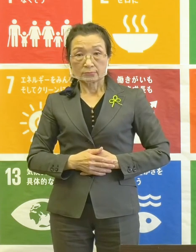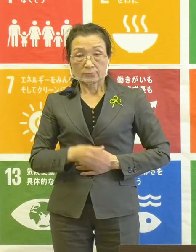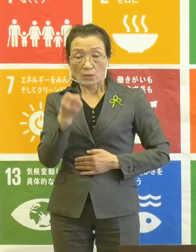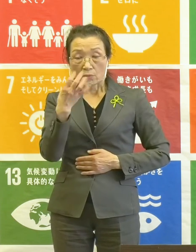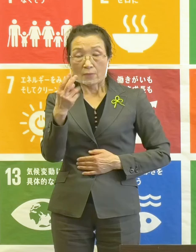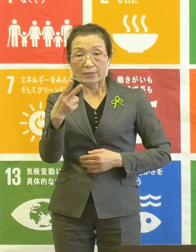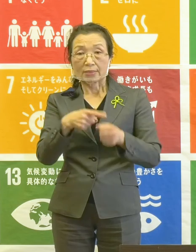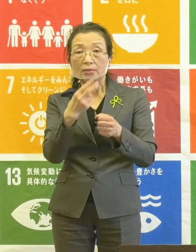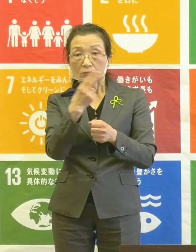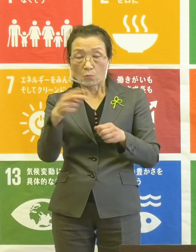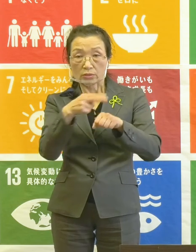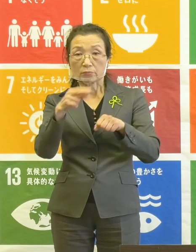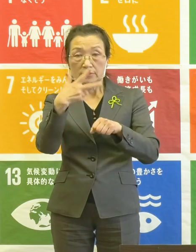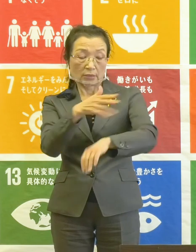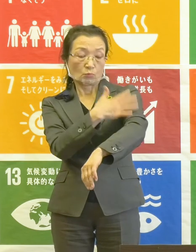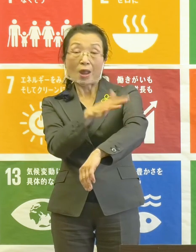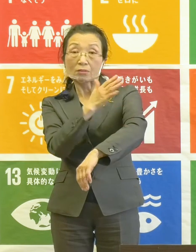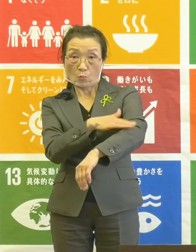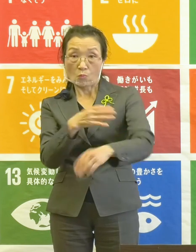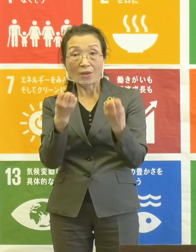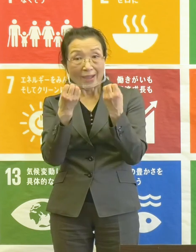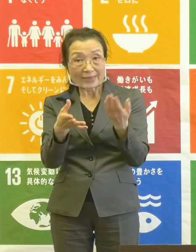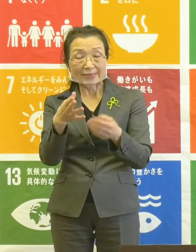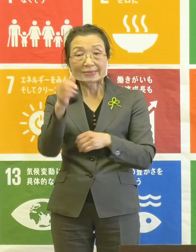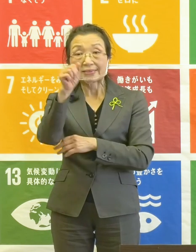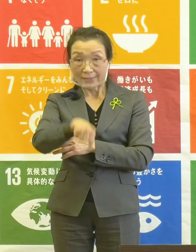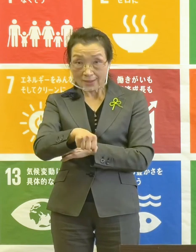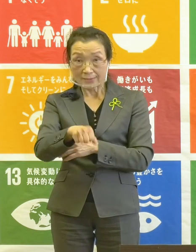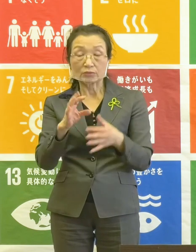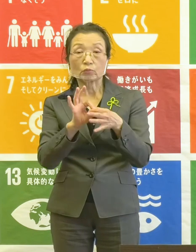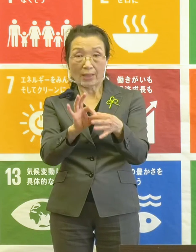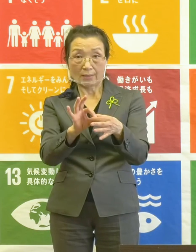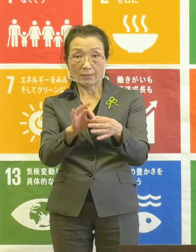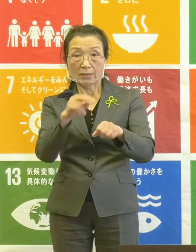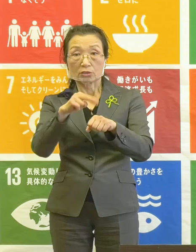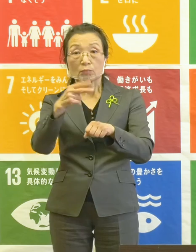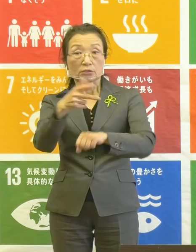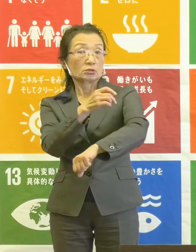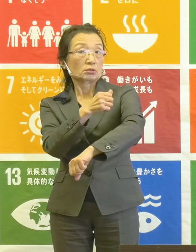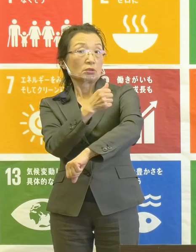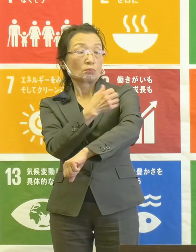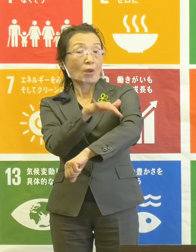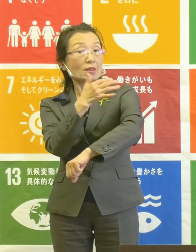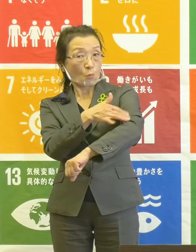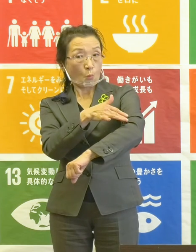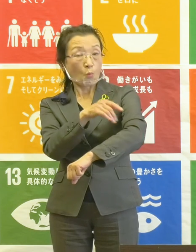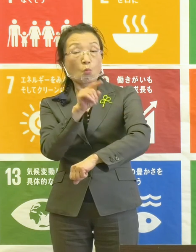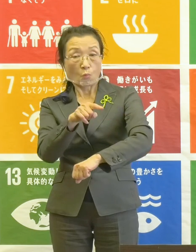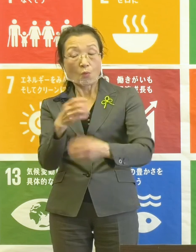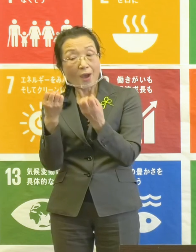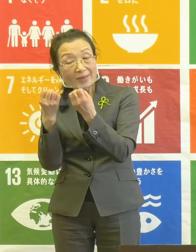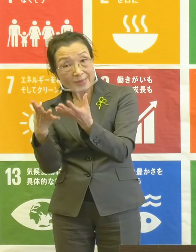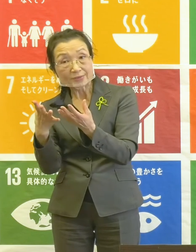令和2年度那須塩原ブランドの新規認定について。那須塩原ブランドにこの度新規